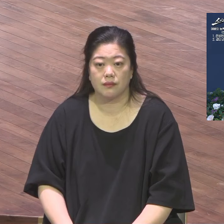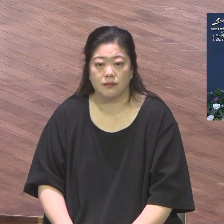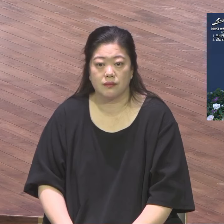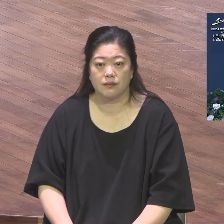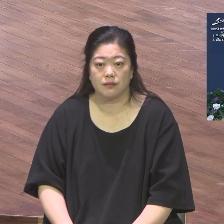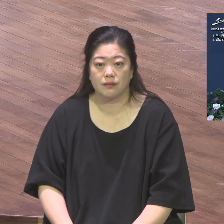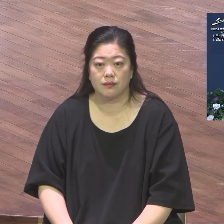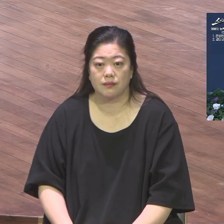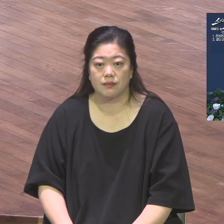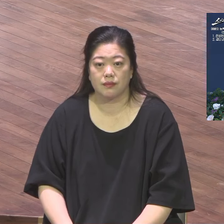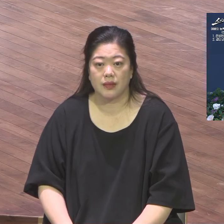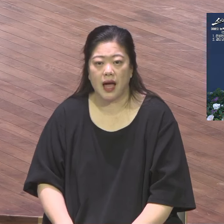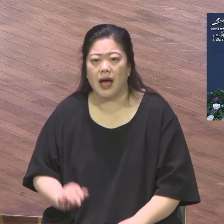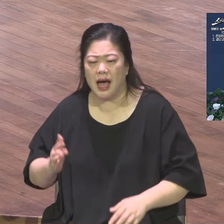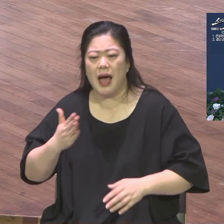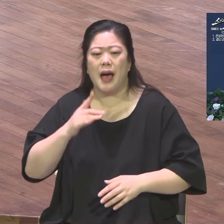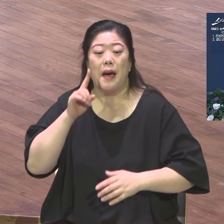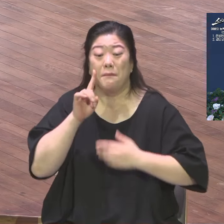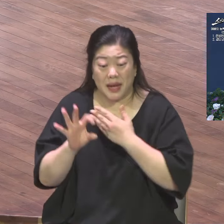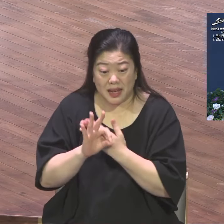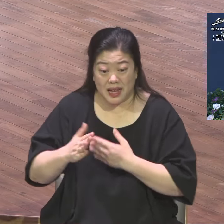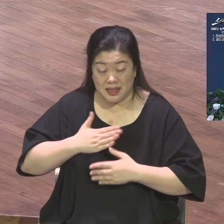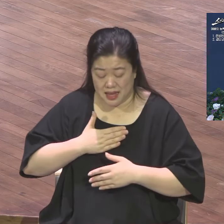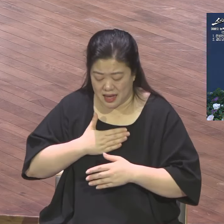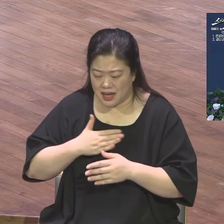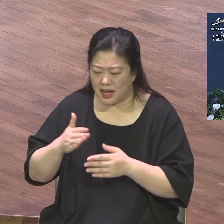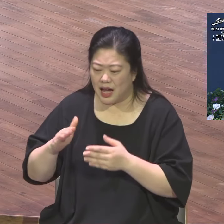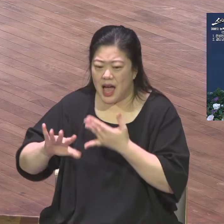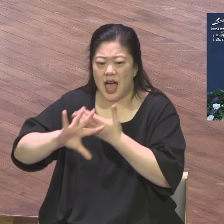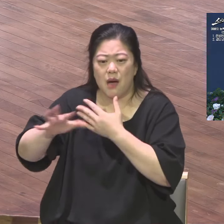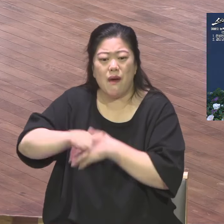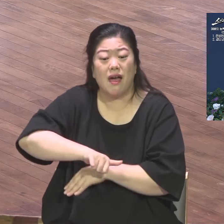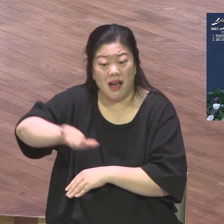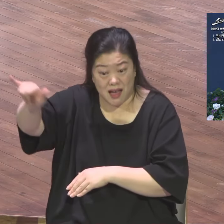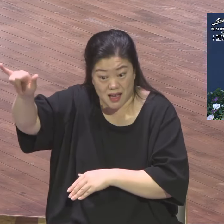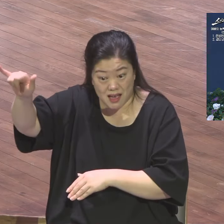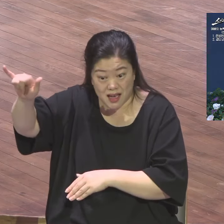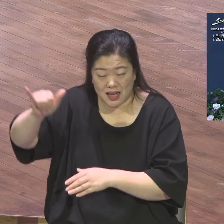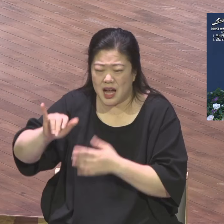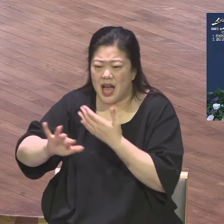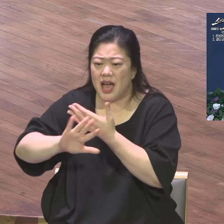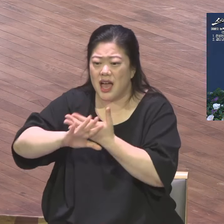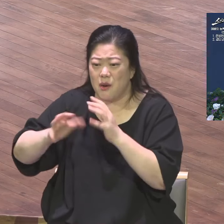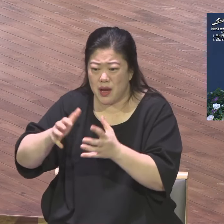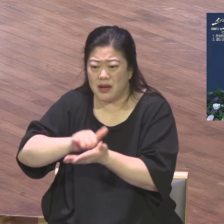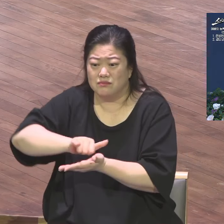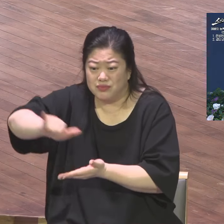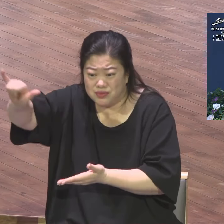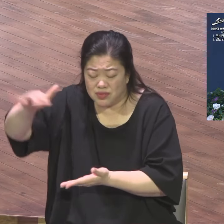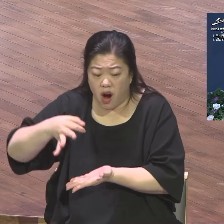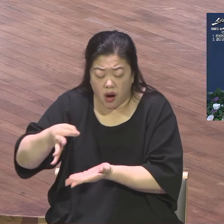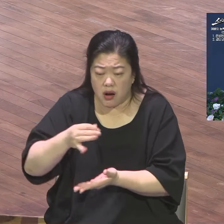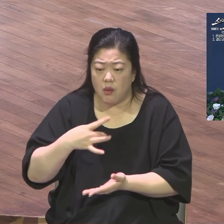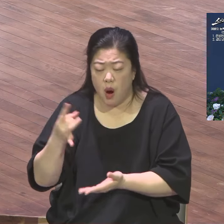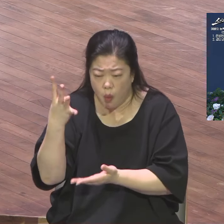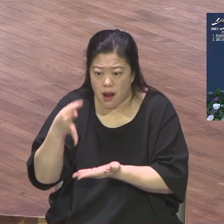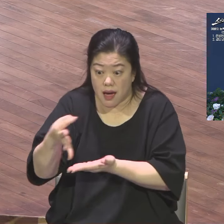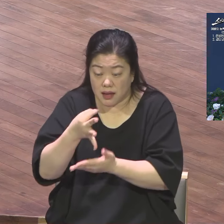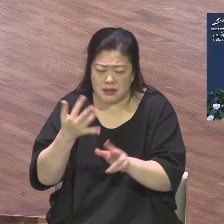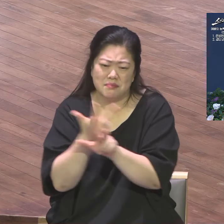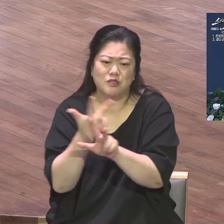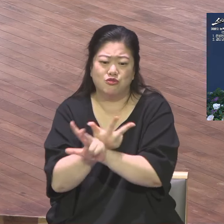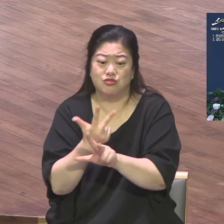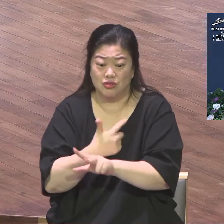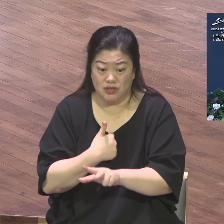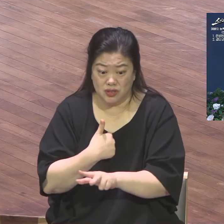딱 하나님 앞에 약속한 건데 약속하지는 말든지 안 하는 걸 괜찮아요. 죄 아니에요.